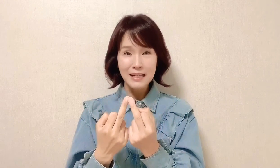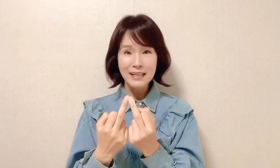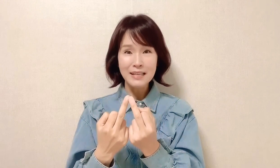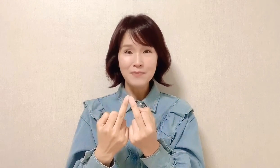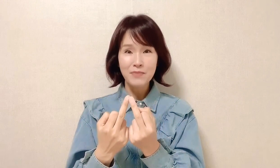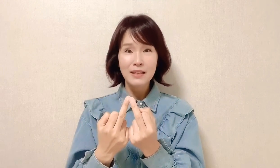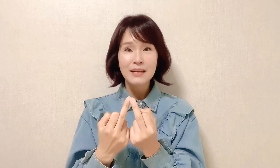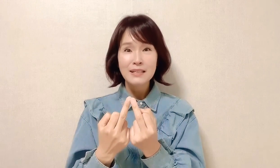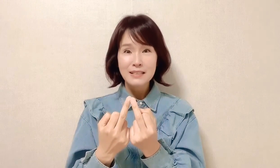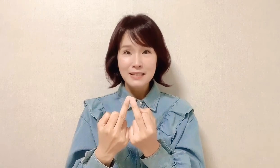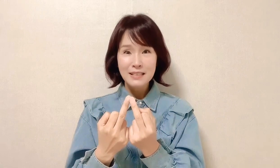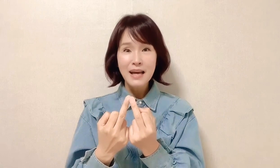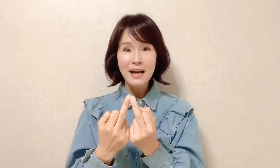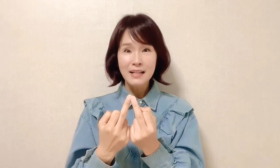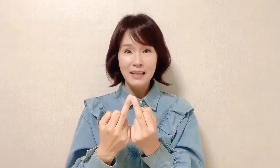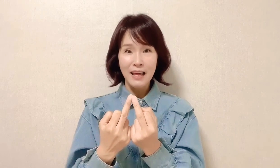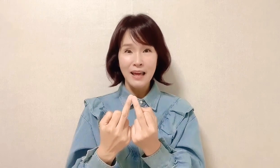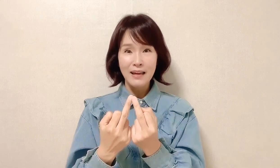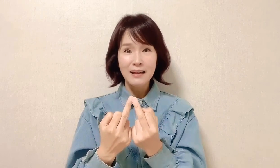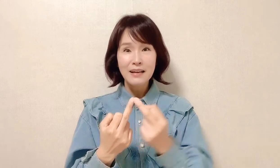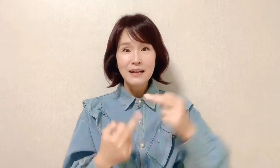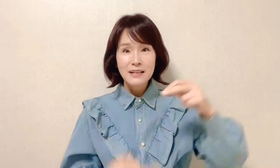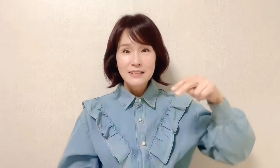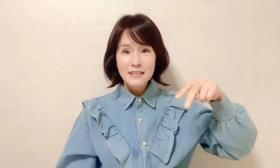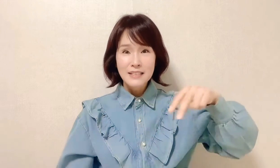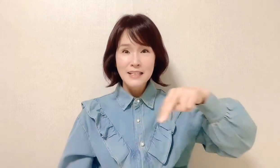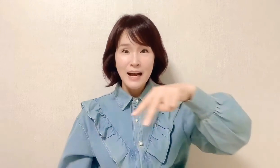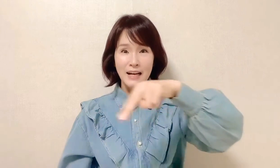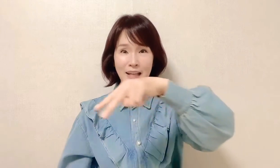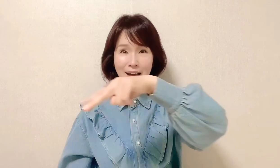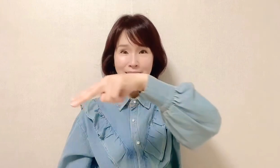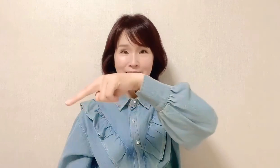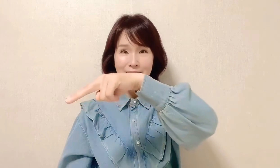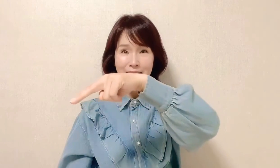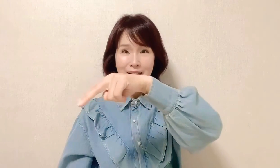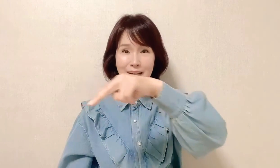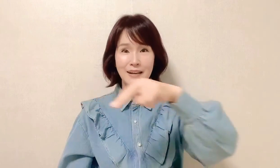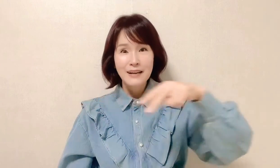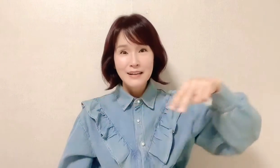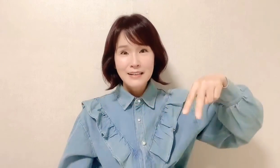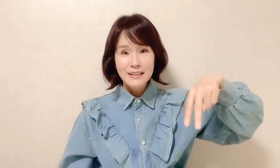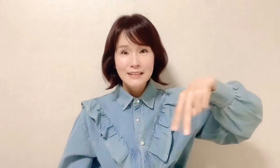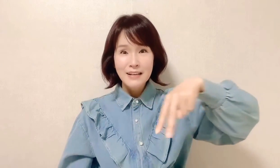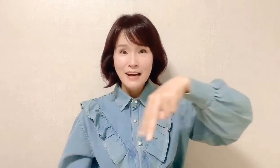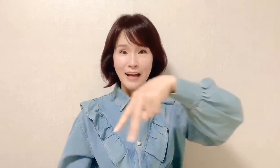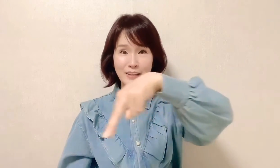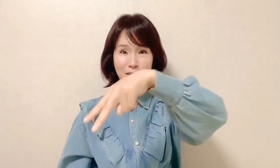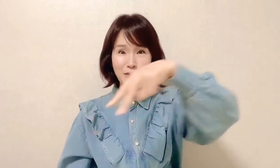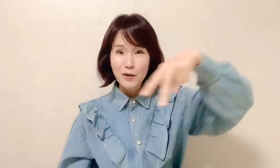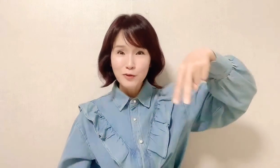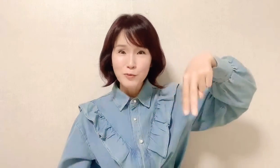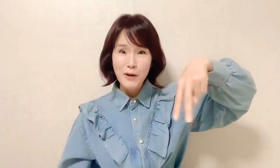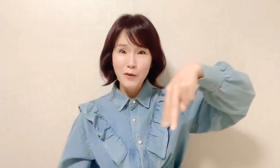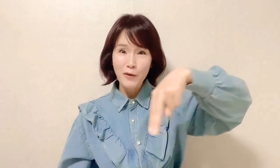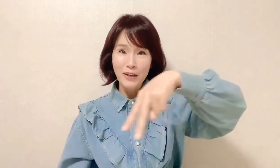골짜기. 지나갈 때에 지나가다. 그냥 가는 거죠. 두 발로 걸어가는